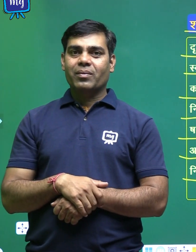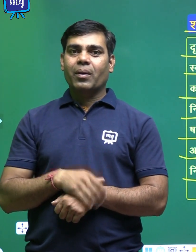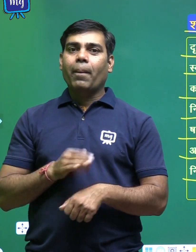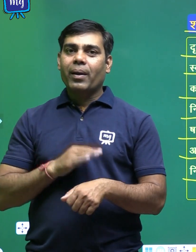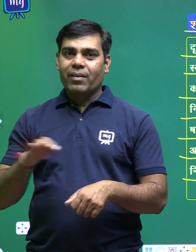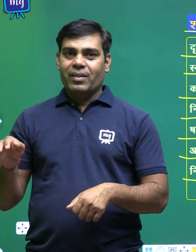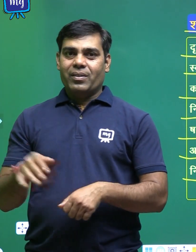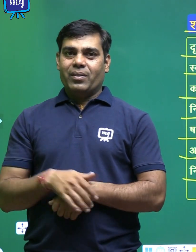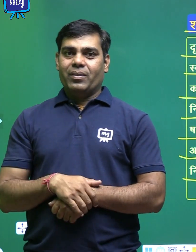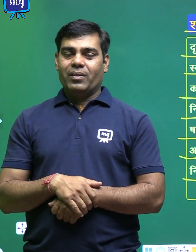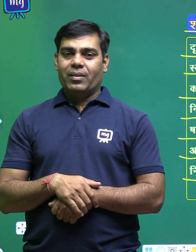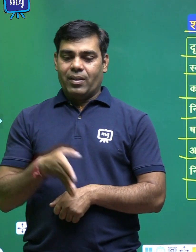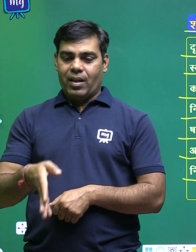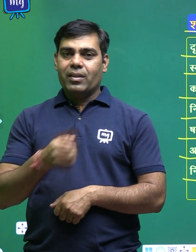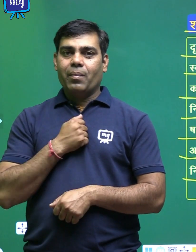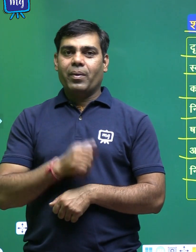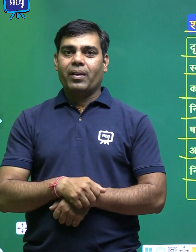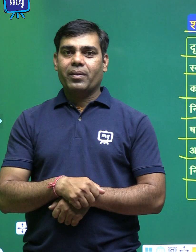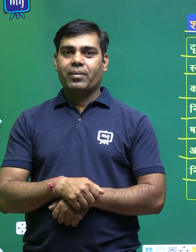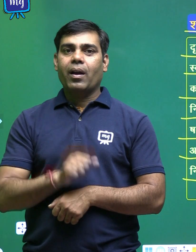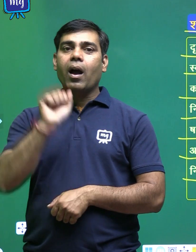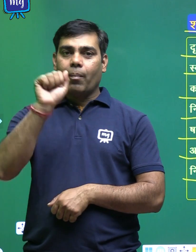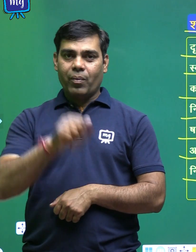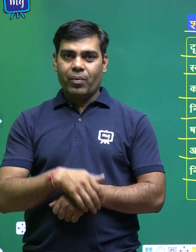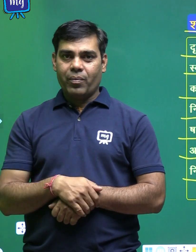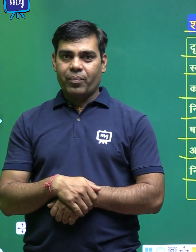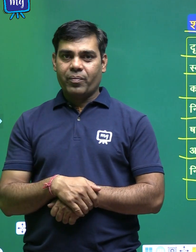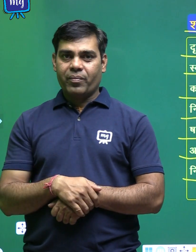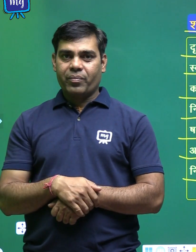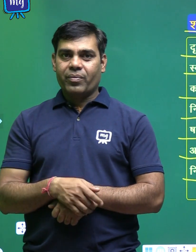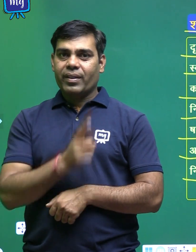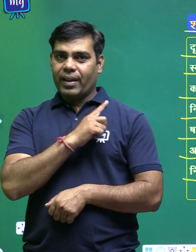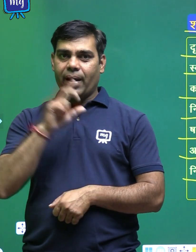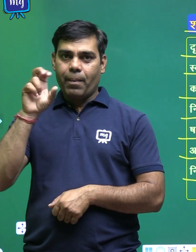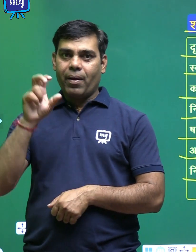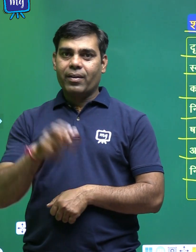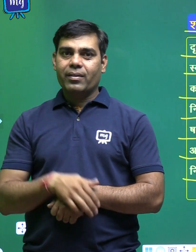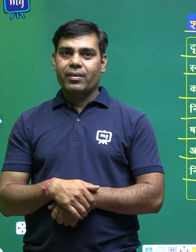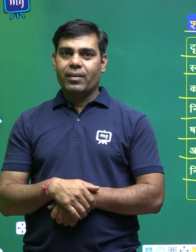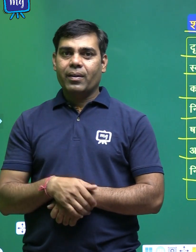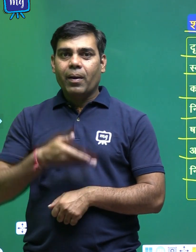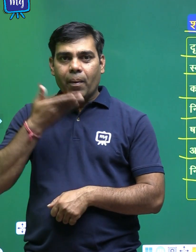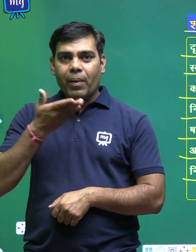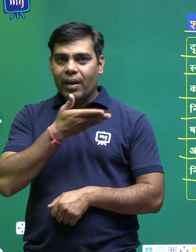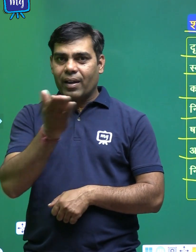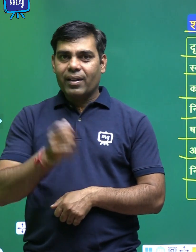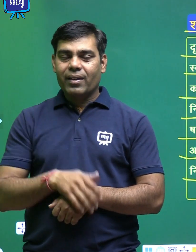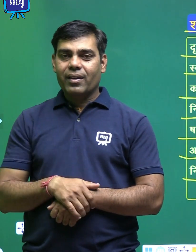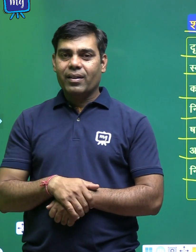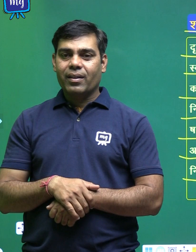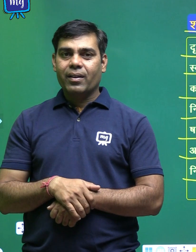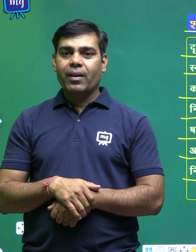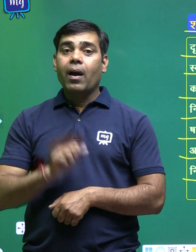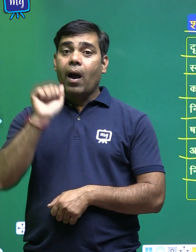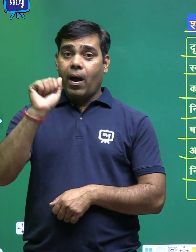प्यारे बच्चों, आज हमने आपको यह पाठ पढ़ाया है। आप